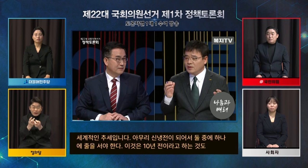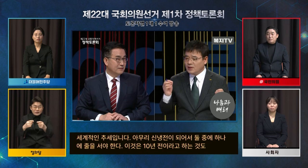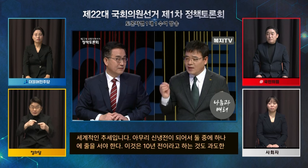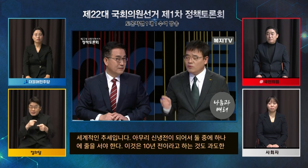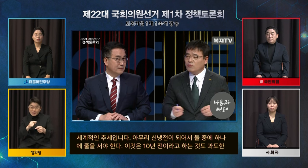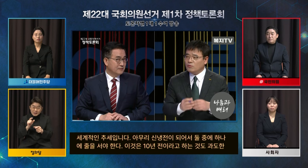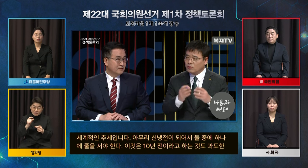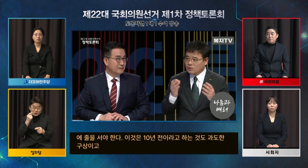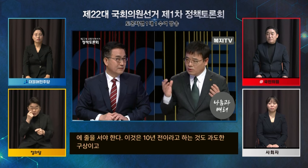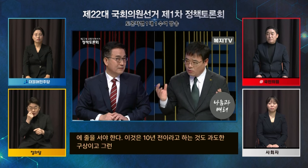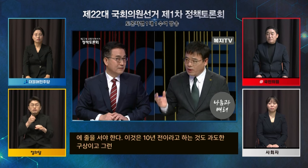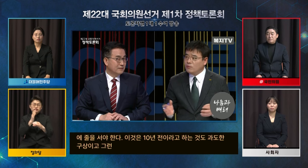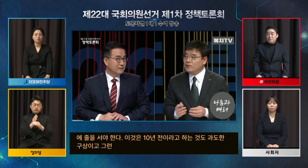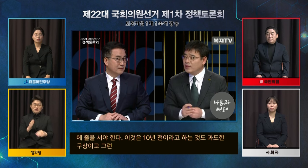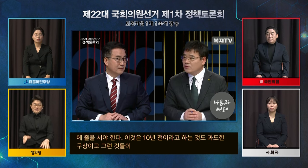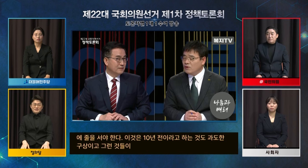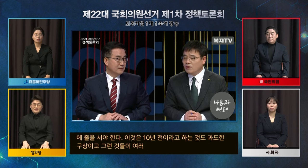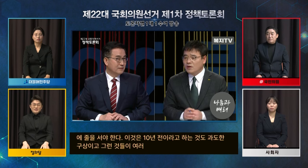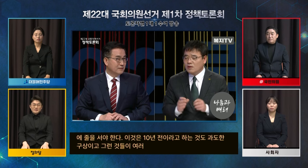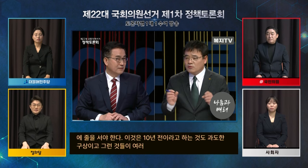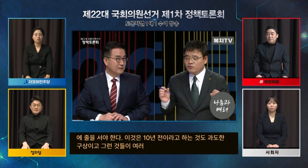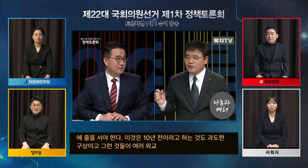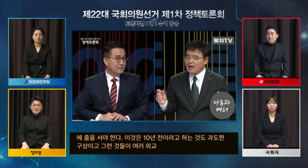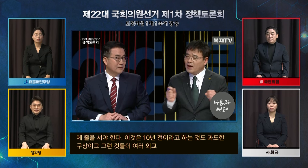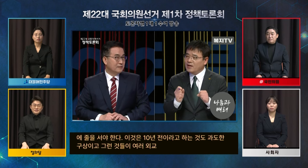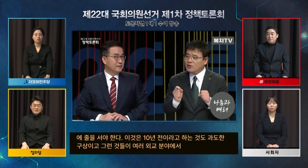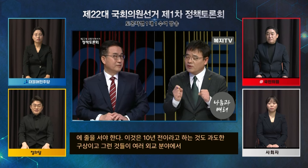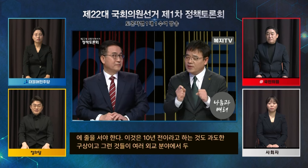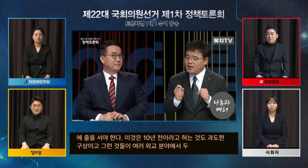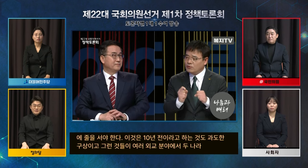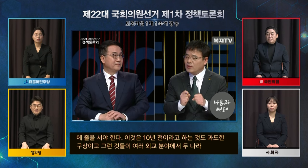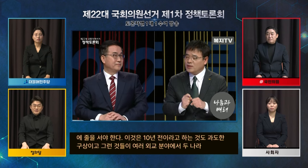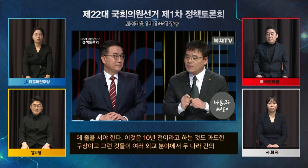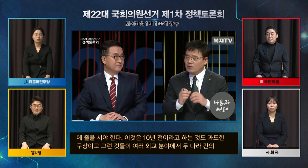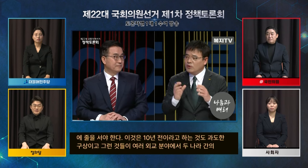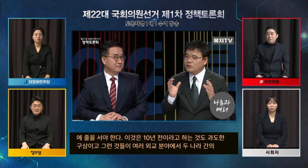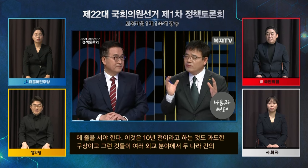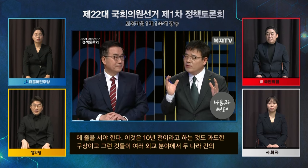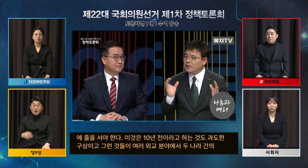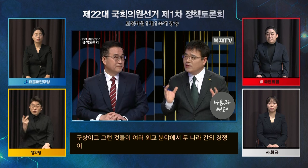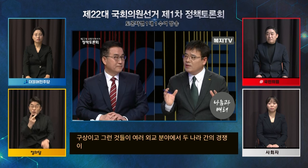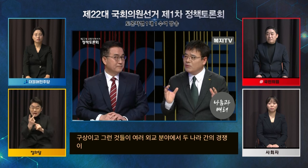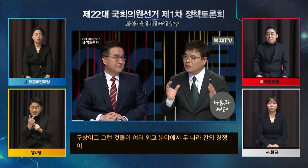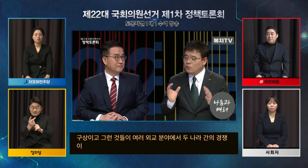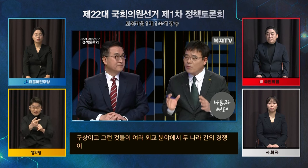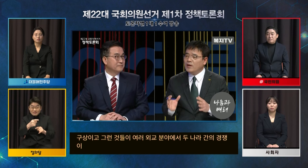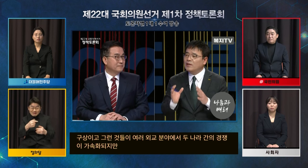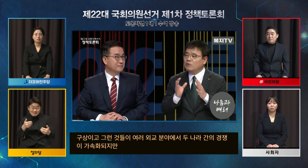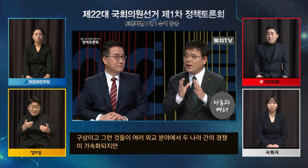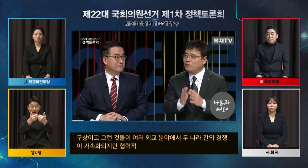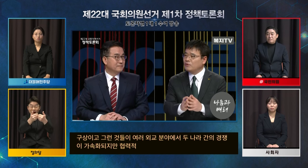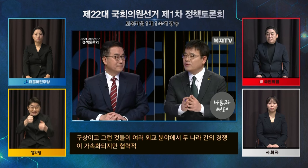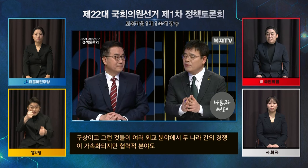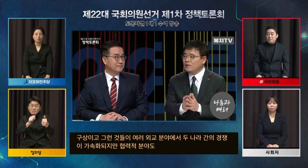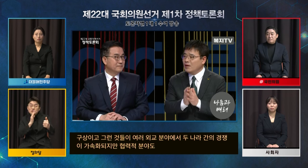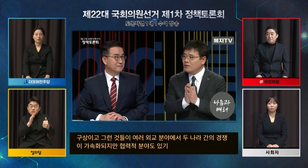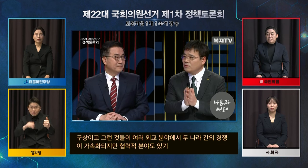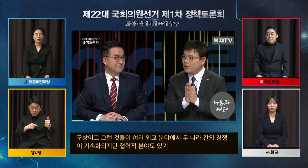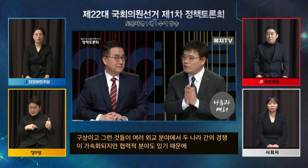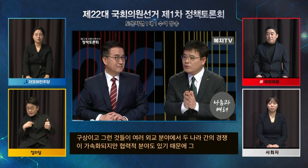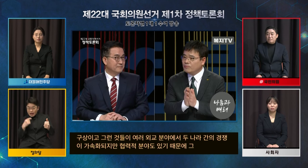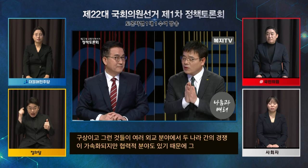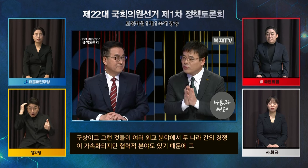것들이 계속 여러 외교 분야에서 두 나라 간의 경쟁이 가속화되지만 협력적 분야도 있기 때문에 그 공간 안으로 파고들어서